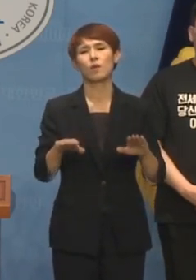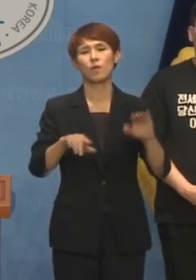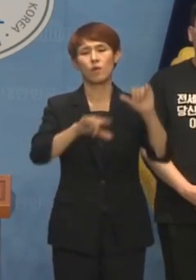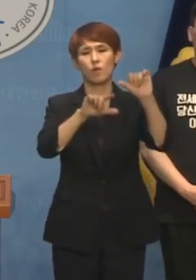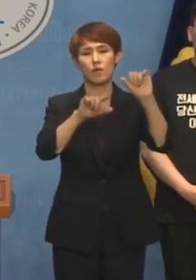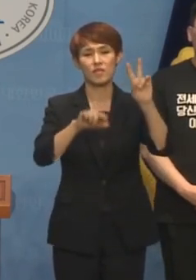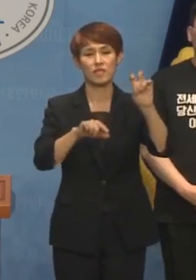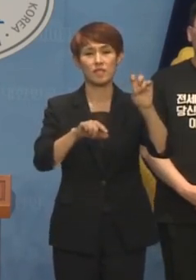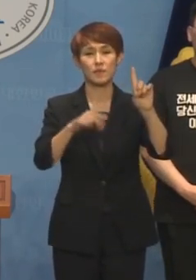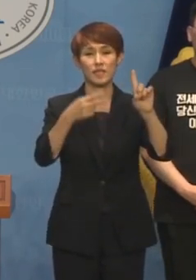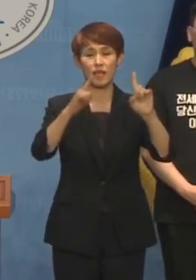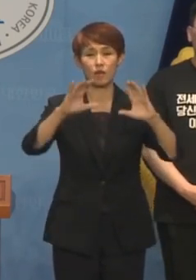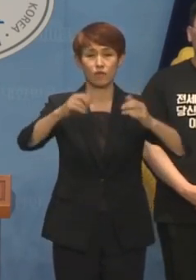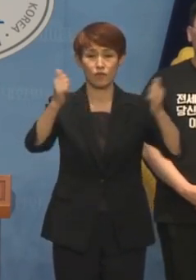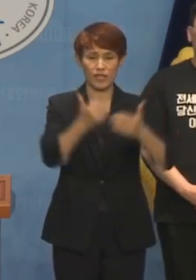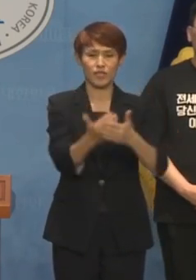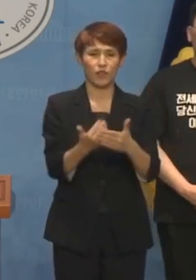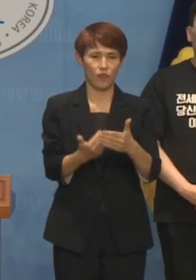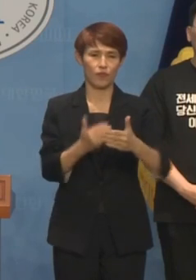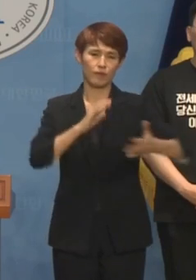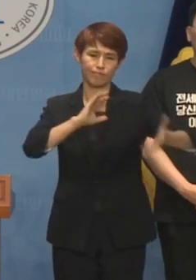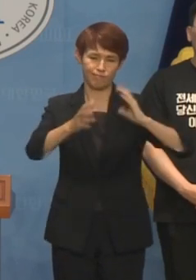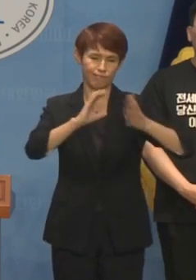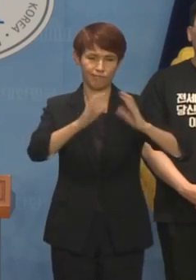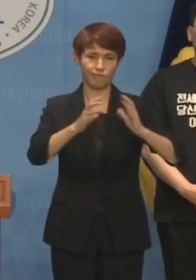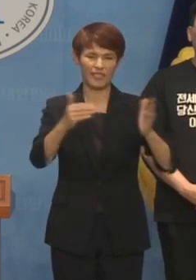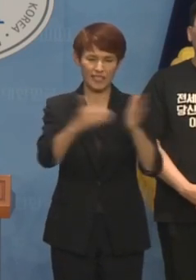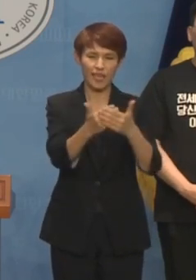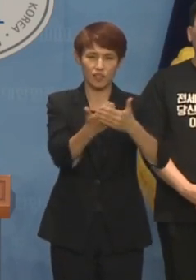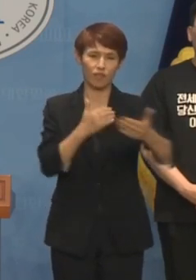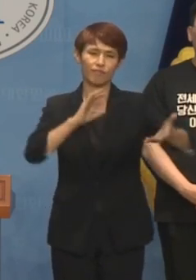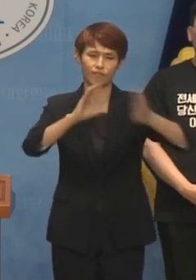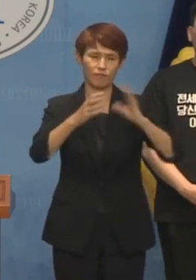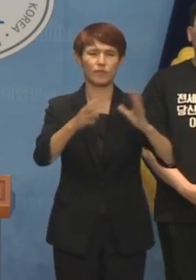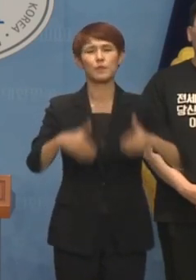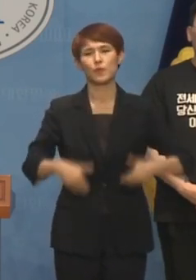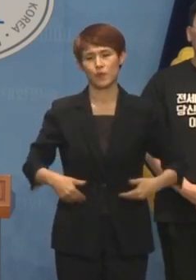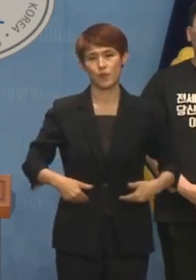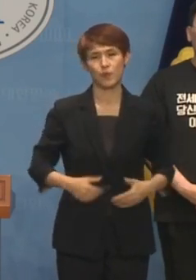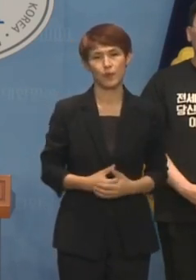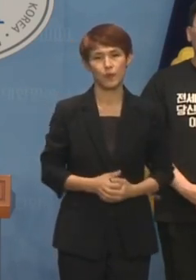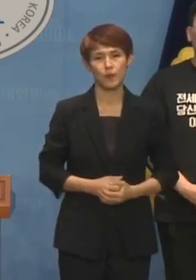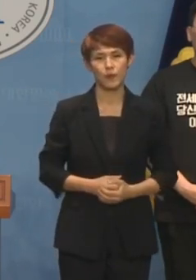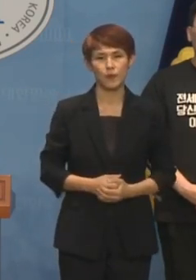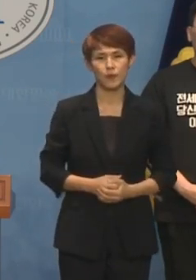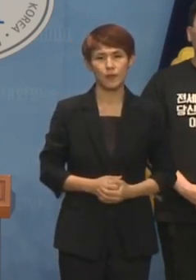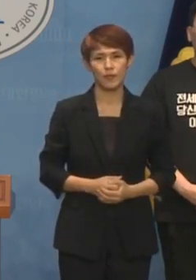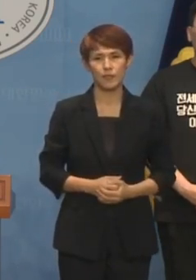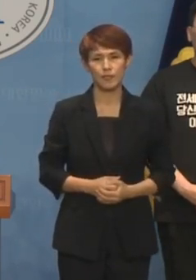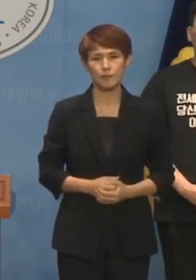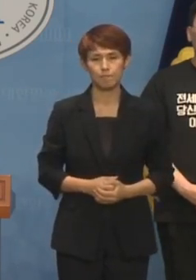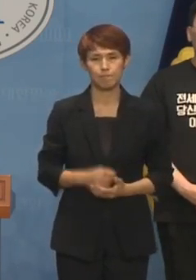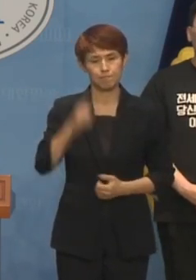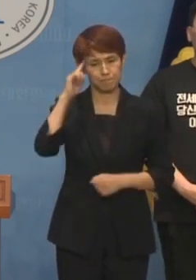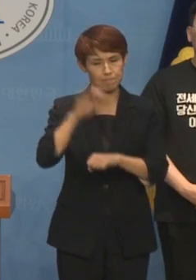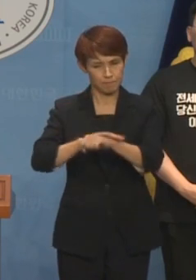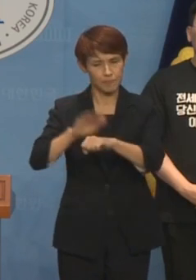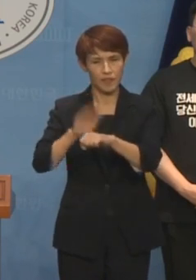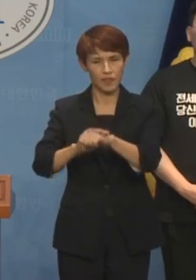21대 국회 이전에 제의가 돼야 된다고 생각하고 굉장히 잘한 판단이다 이렇게